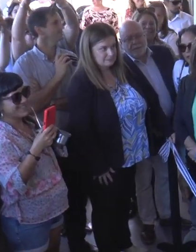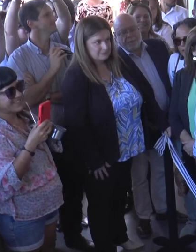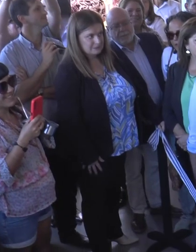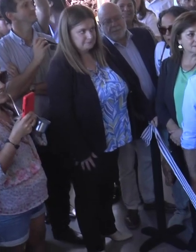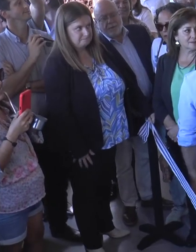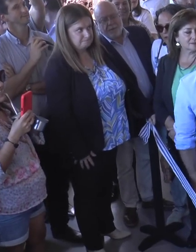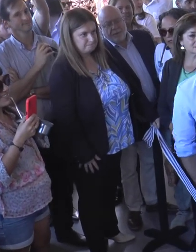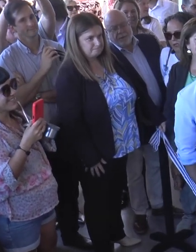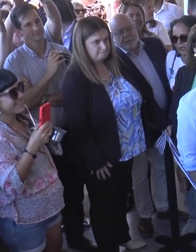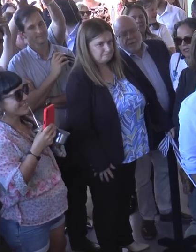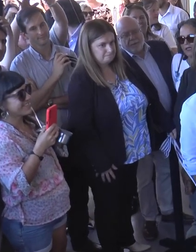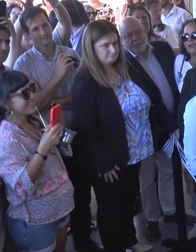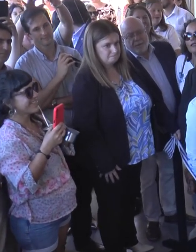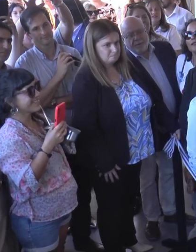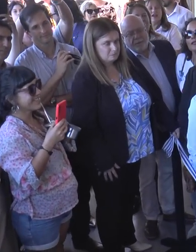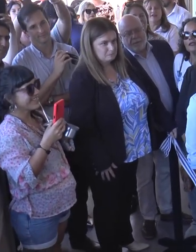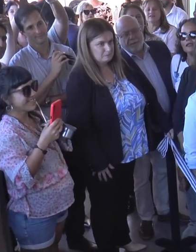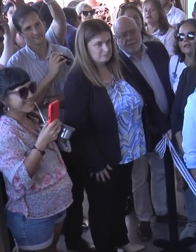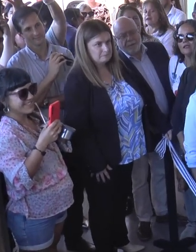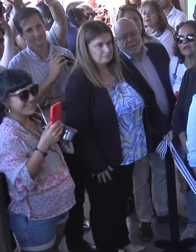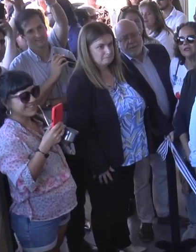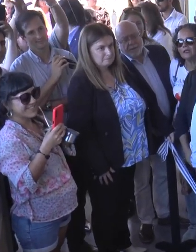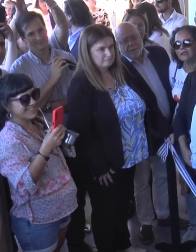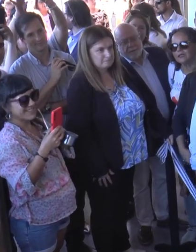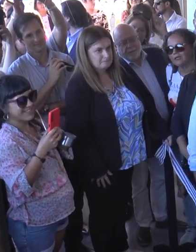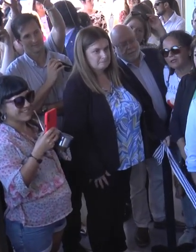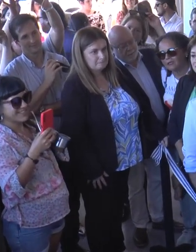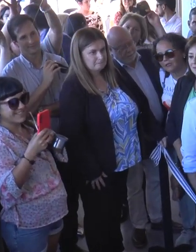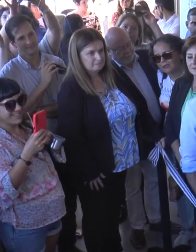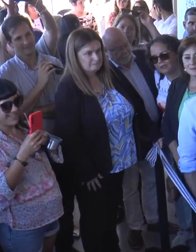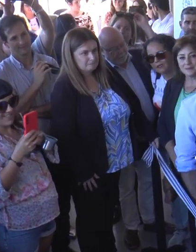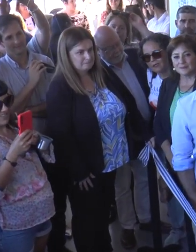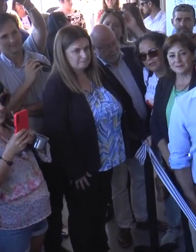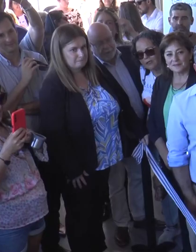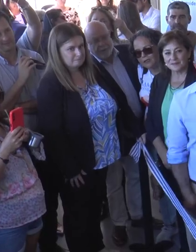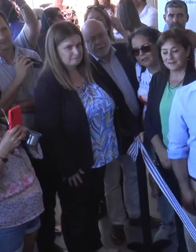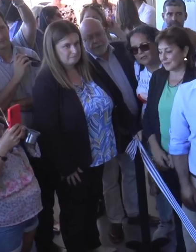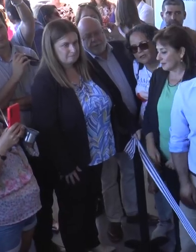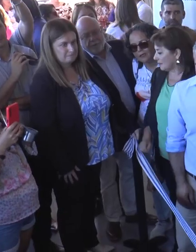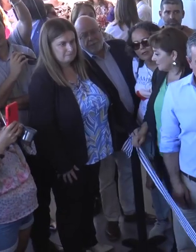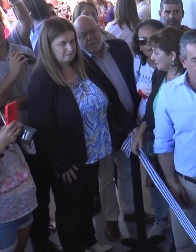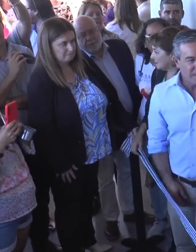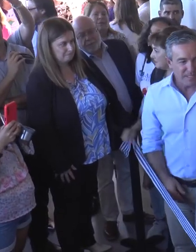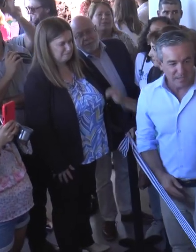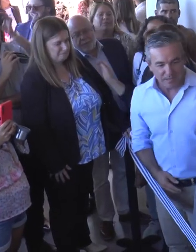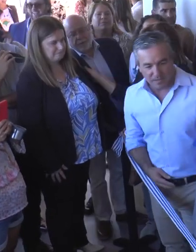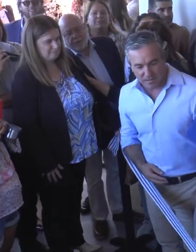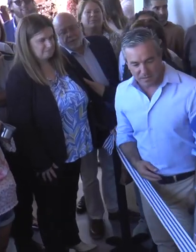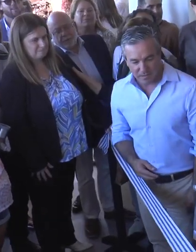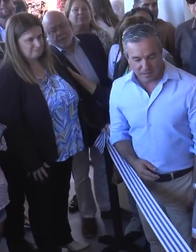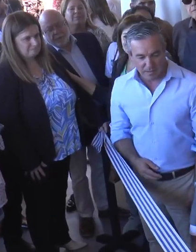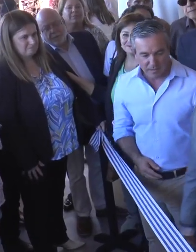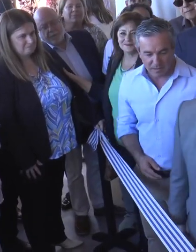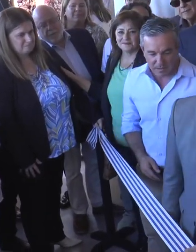al INAU. Este predio fue cedido por la Intendencia Departamental al INAU hace muchísimos años. Esto quedó